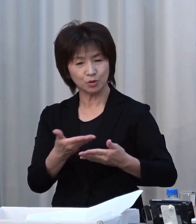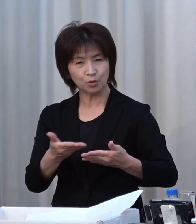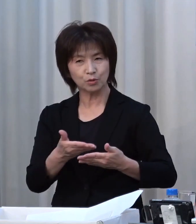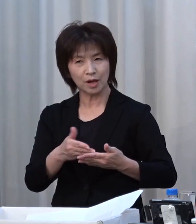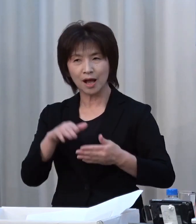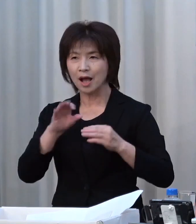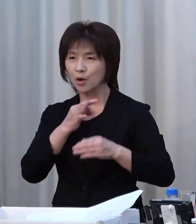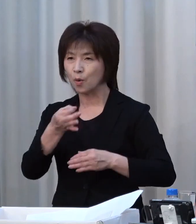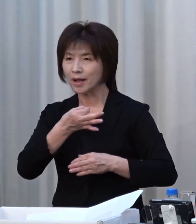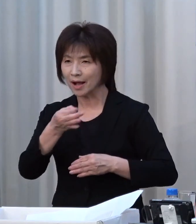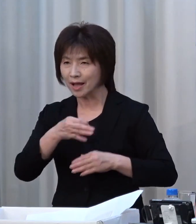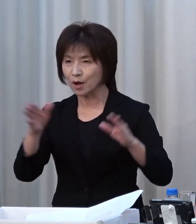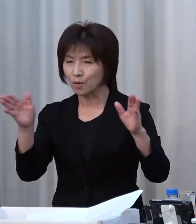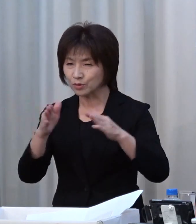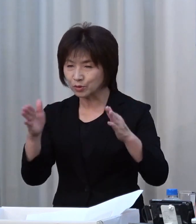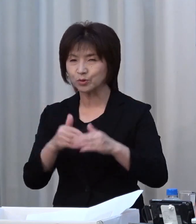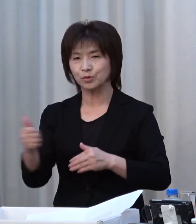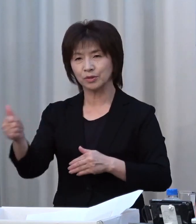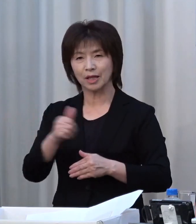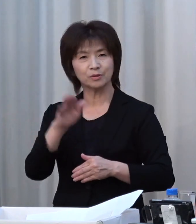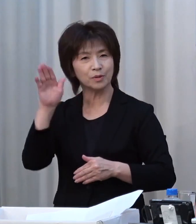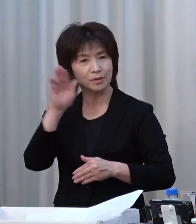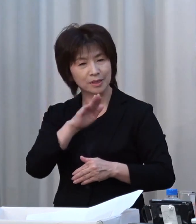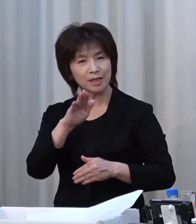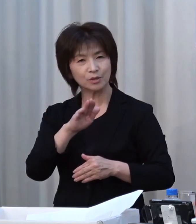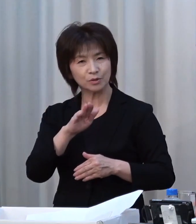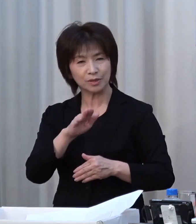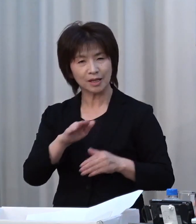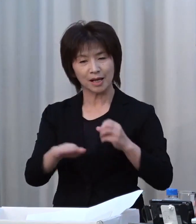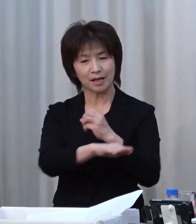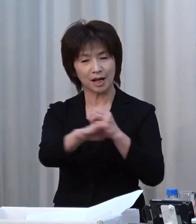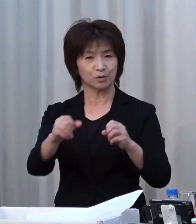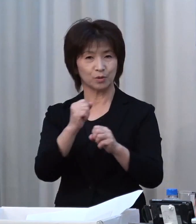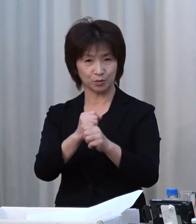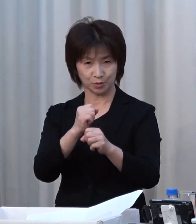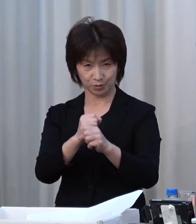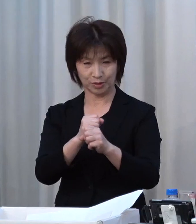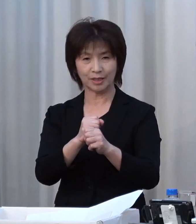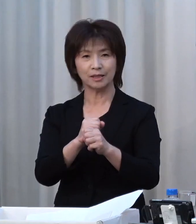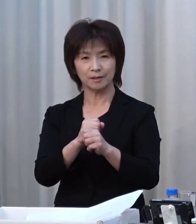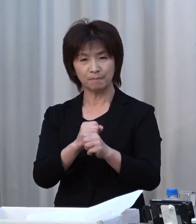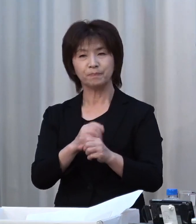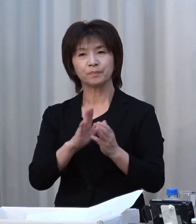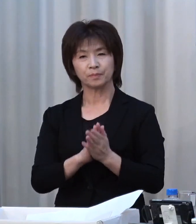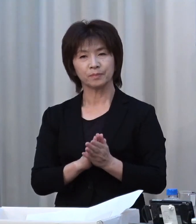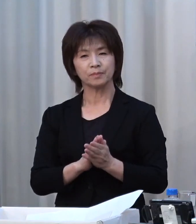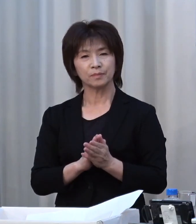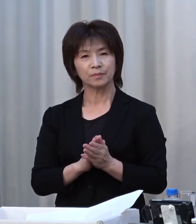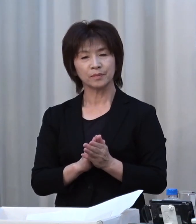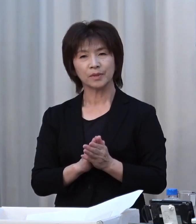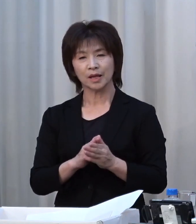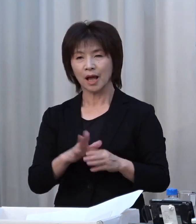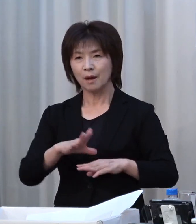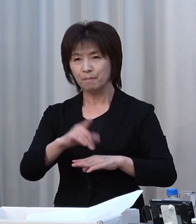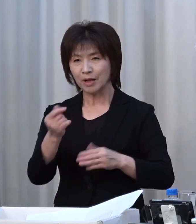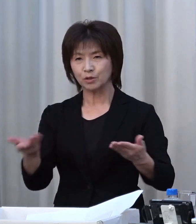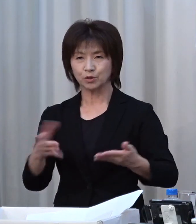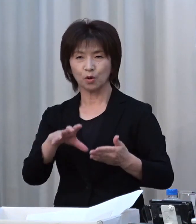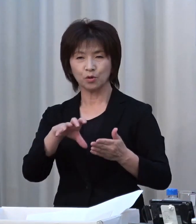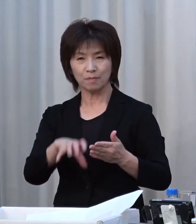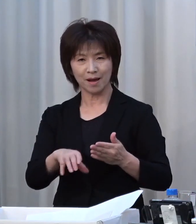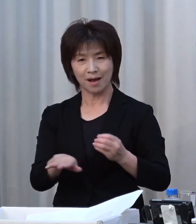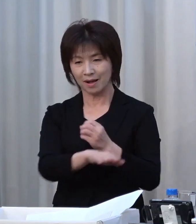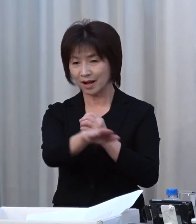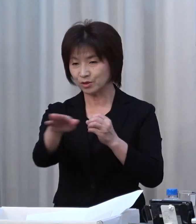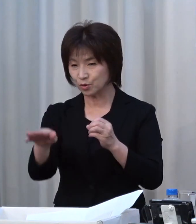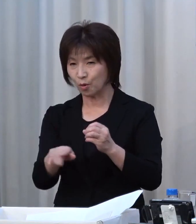すい雰囲気を作る、今回も調査結果でもですね、言い出しにくい雰囲気があったというようなこともございましたので、まずは職場環境において、そ